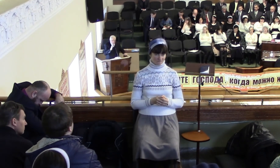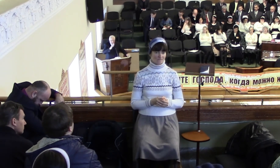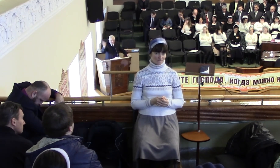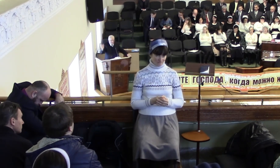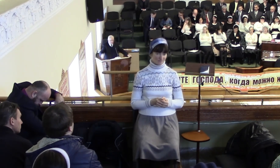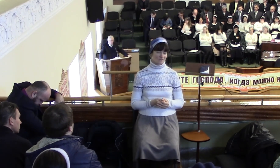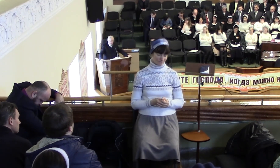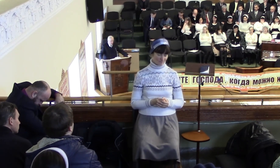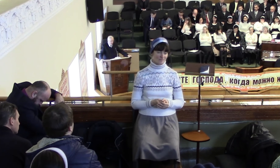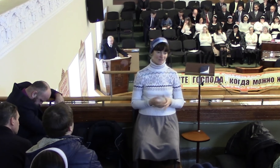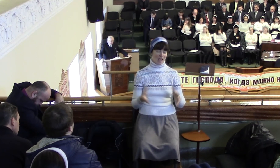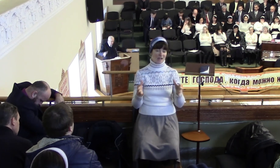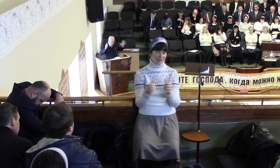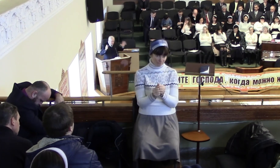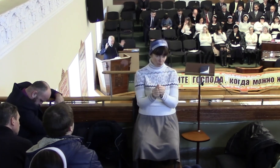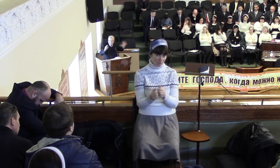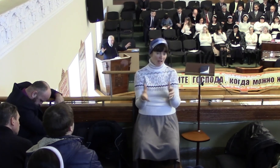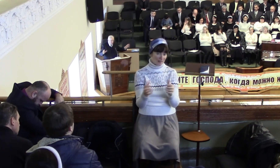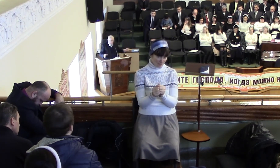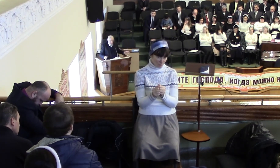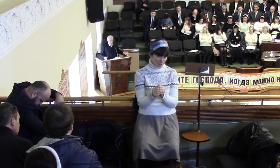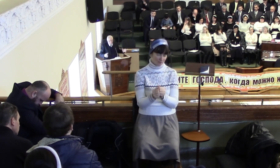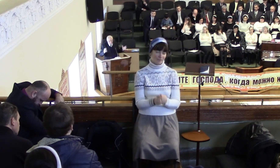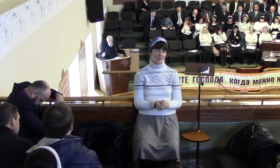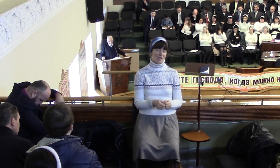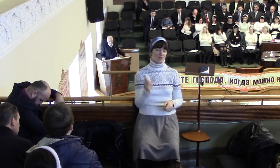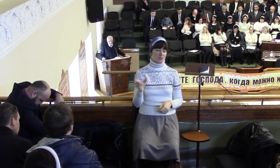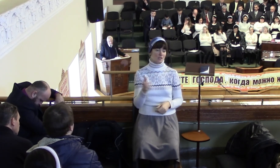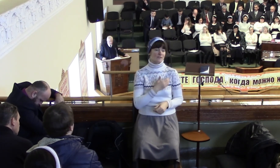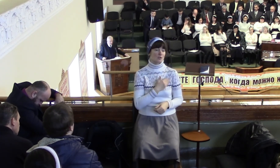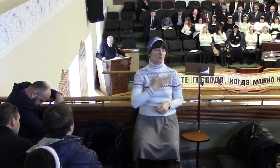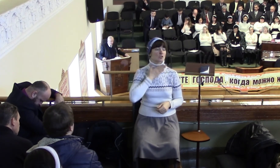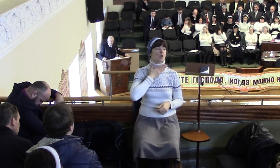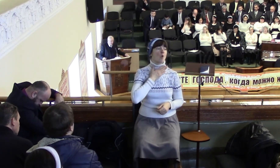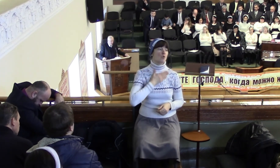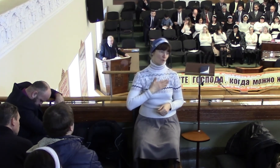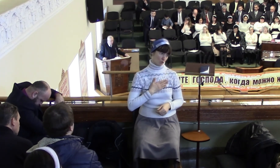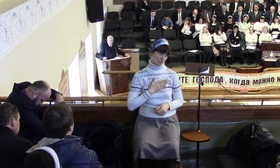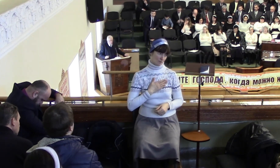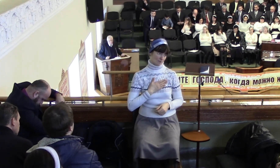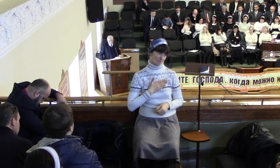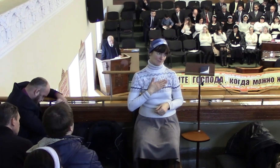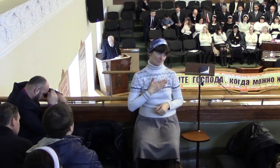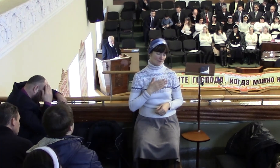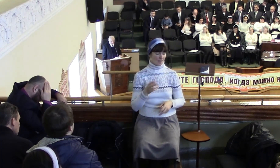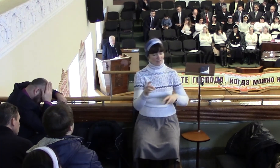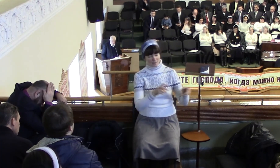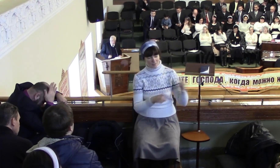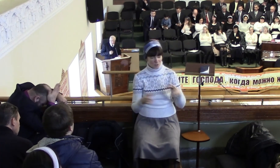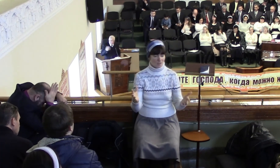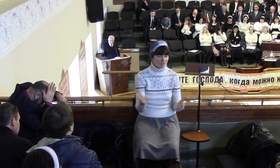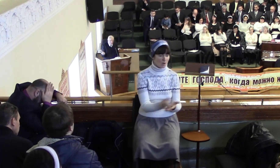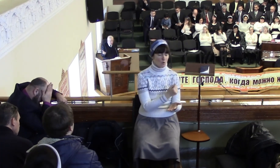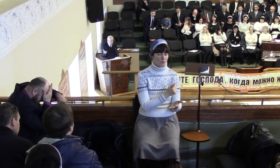границы, все, термос не работает. Это обычно как все. Только форма другая, только красивее. Только дорого стоит.